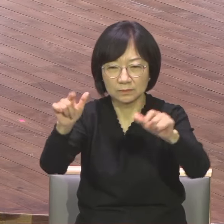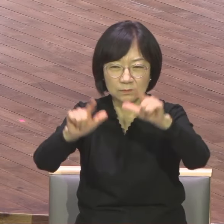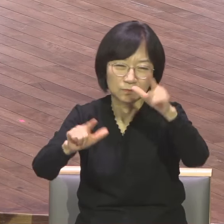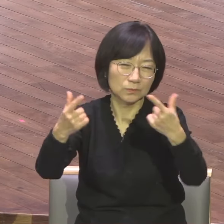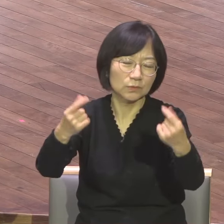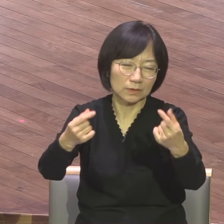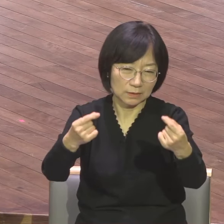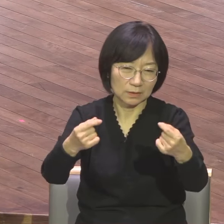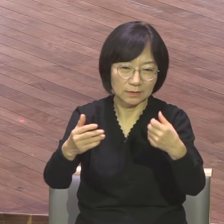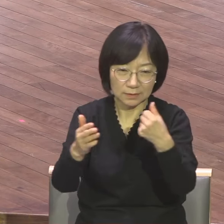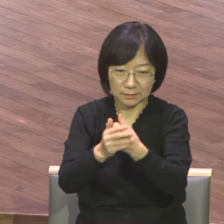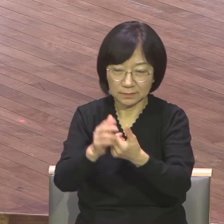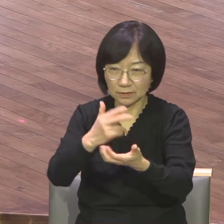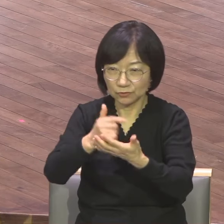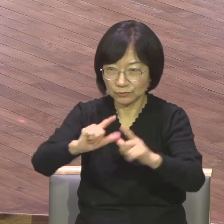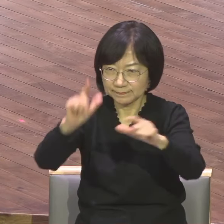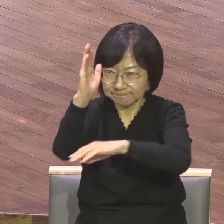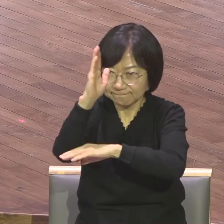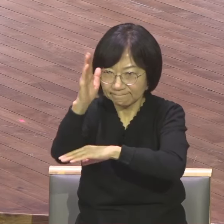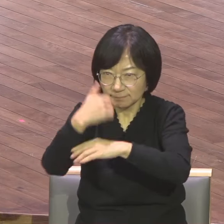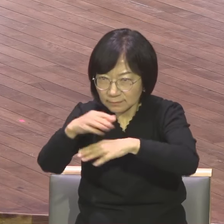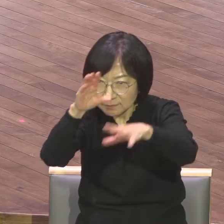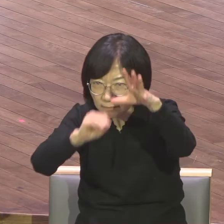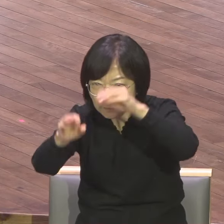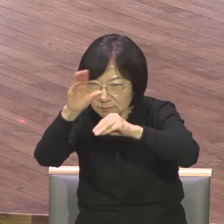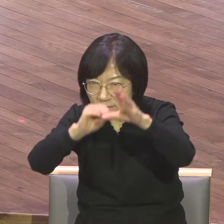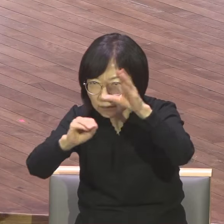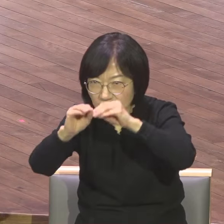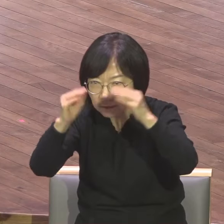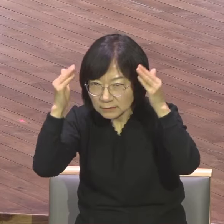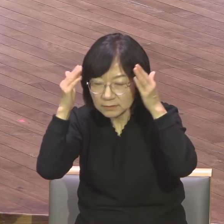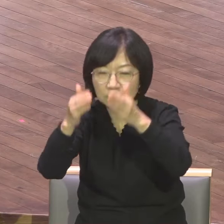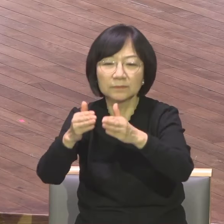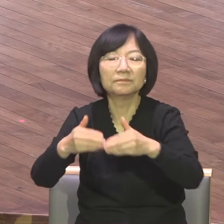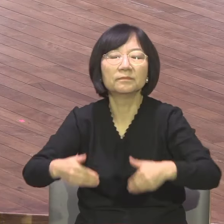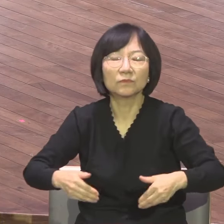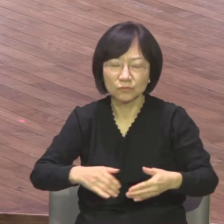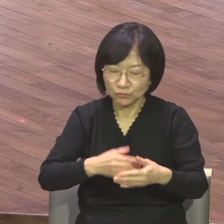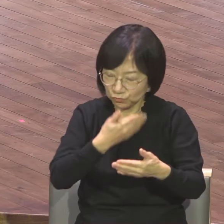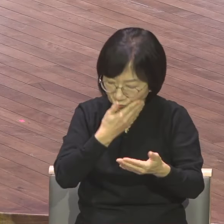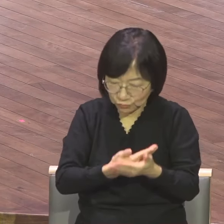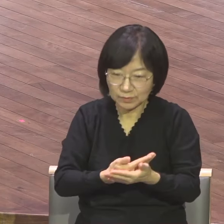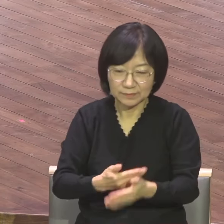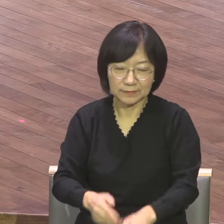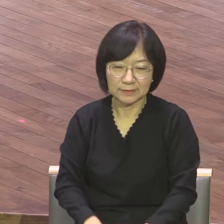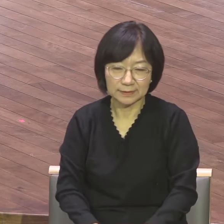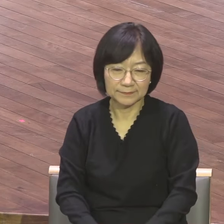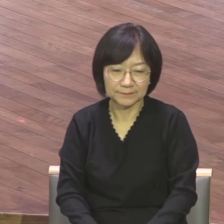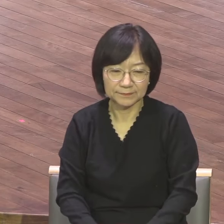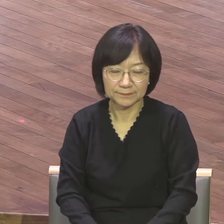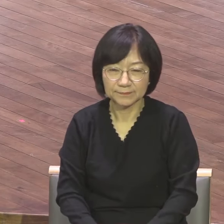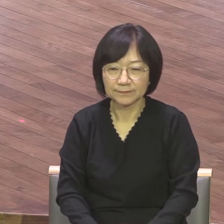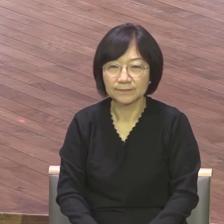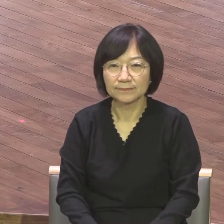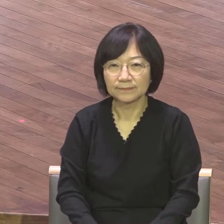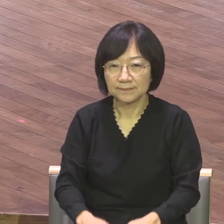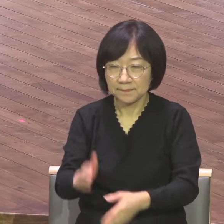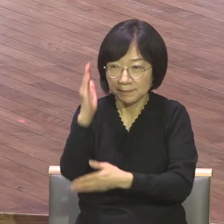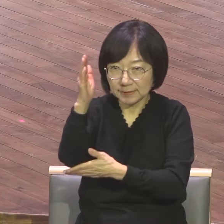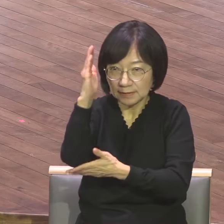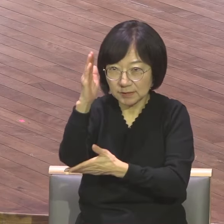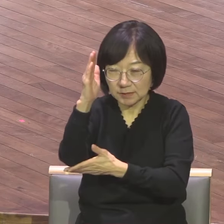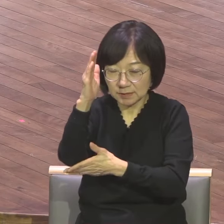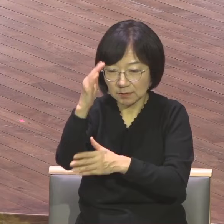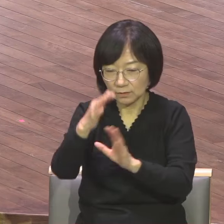강단을 놓치지 않는 삶을 사는 것이 중요해요. 강단 주는 말씀, 강단과 입사되는 영적 흐름 속에 있을 때